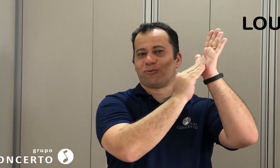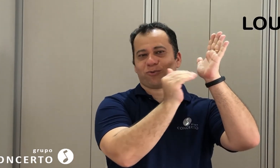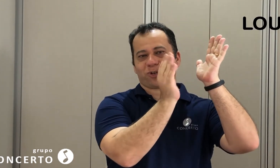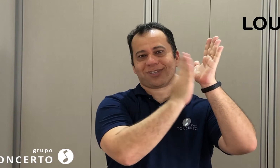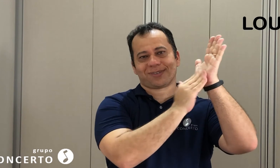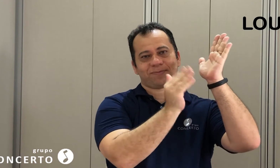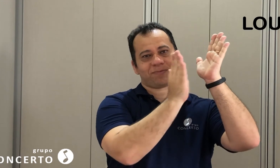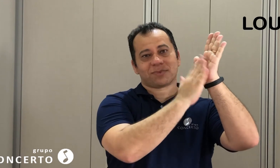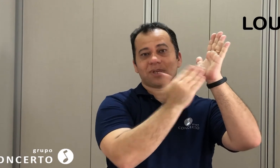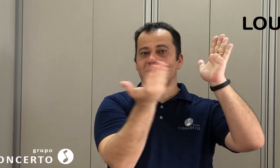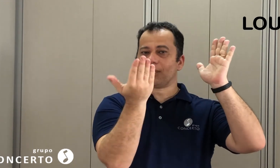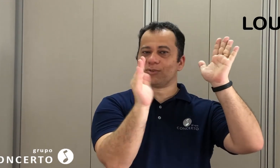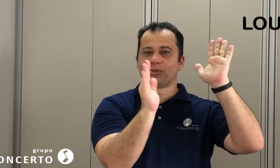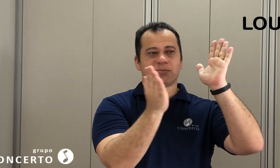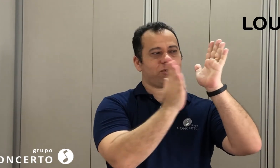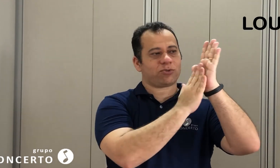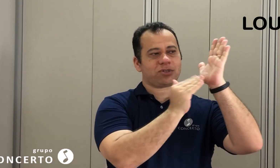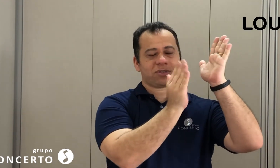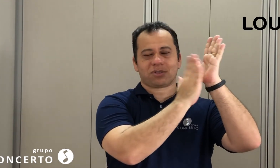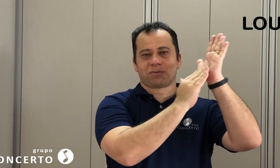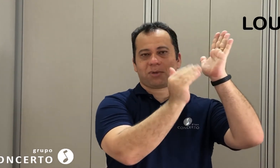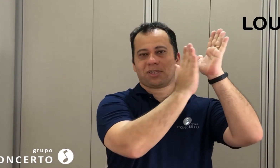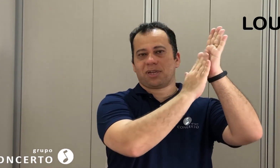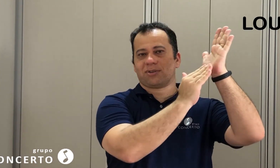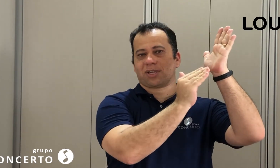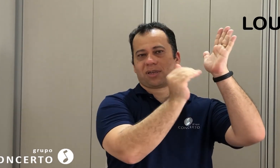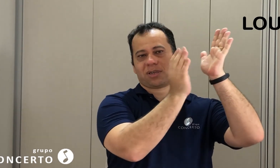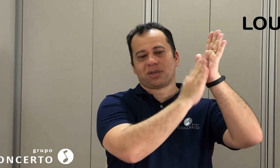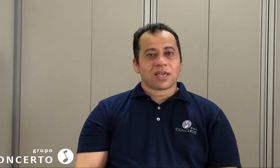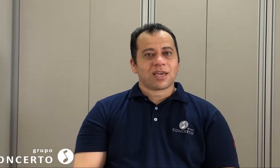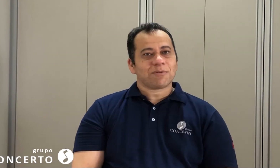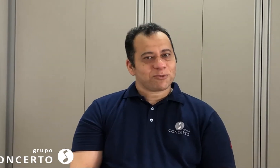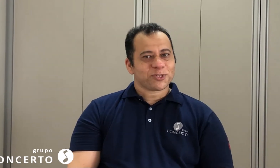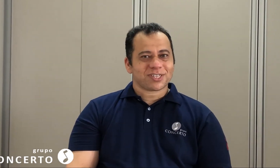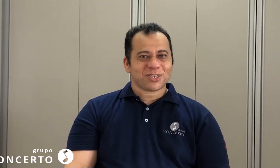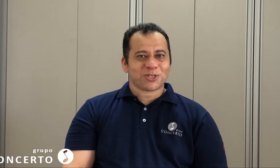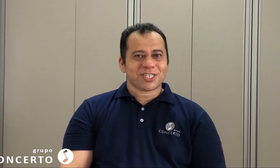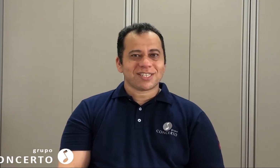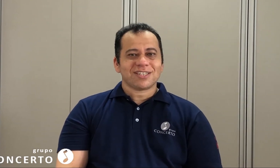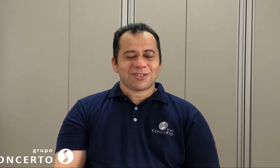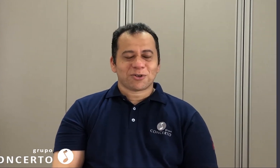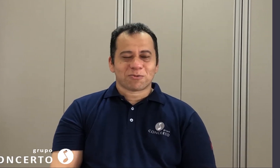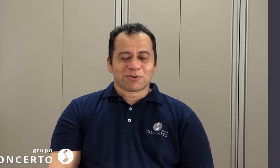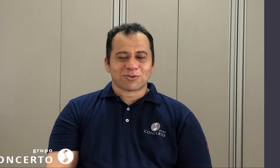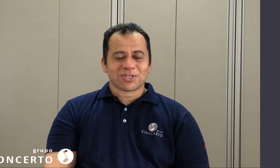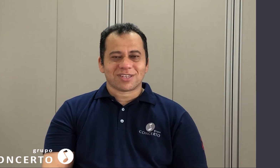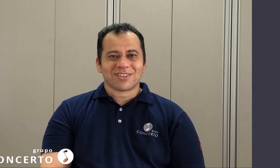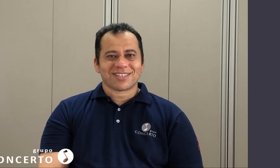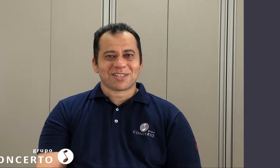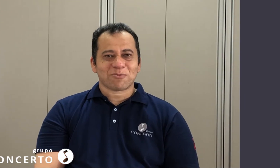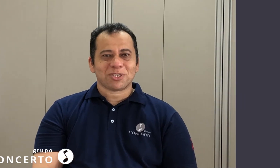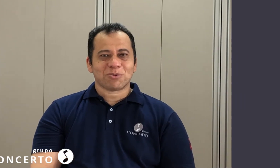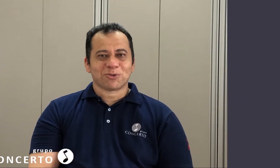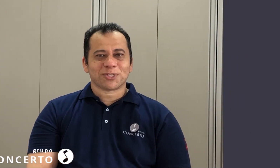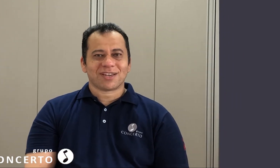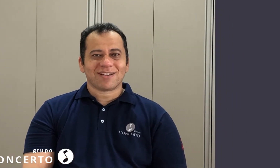louvor. As duas mãos batendo aqui. E a música de hoje do grupo Concerto é exatamente a música